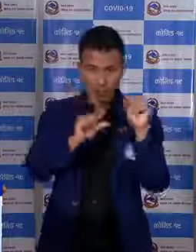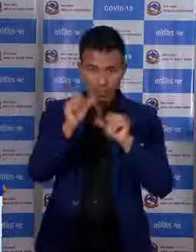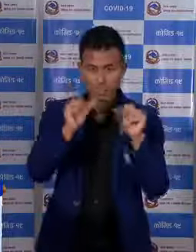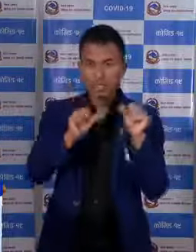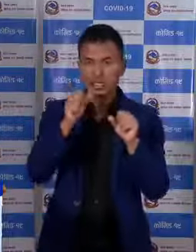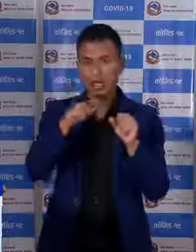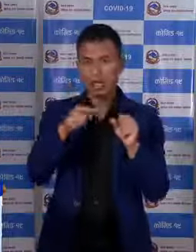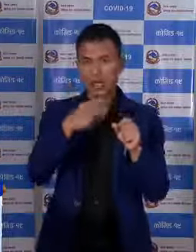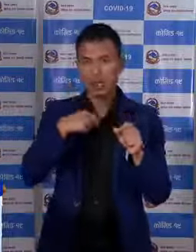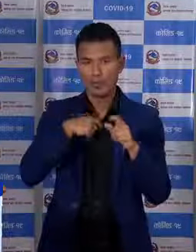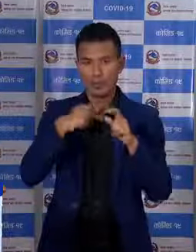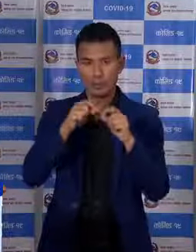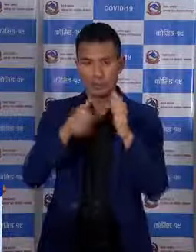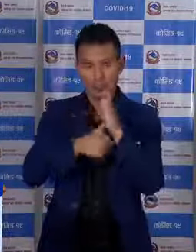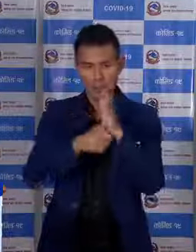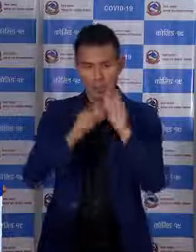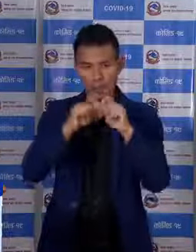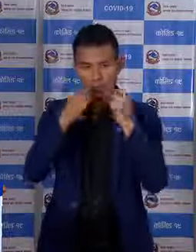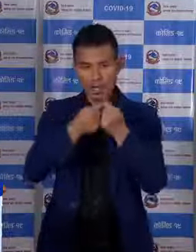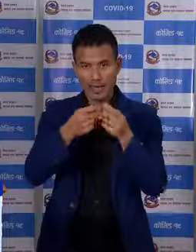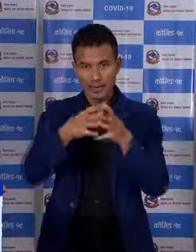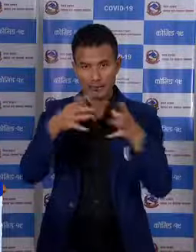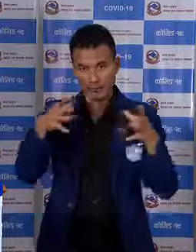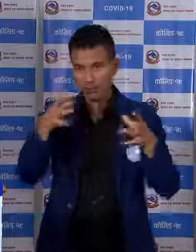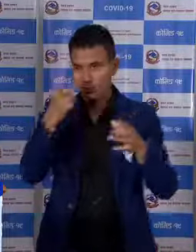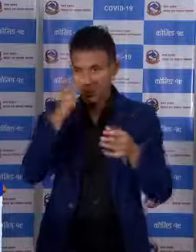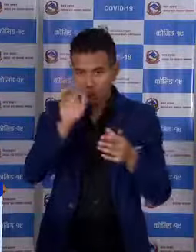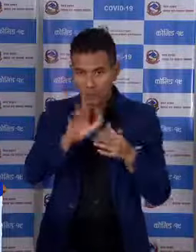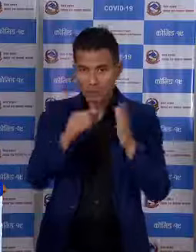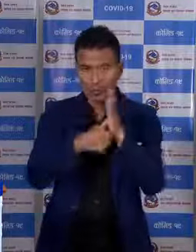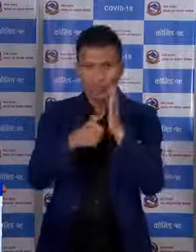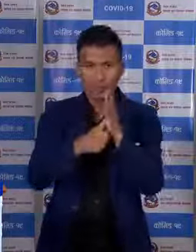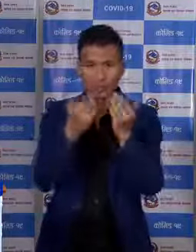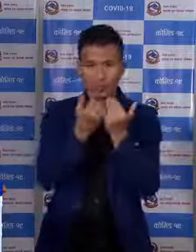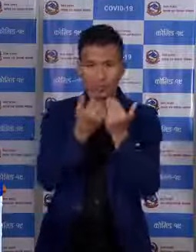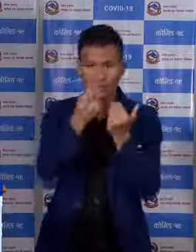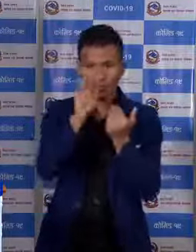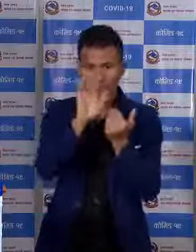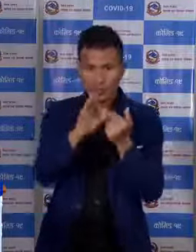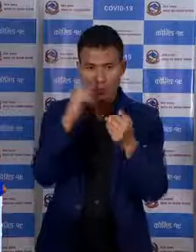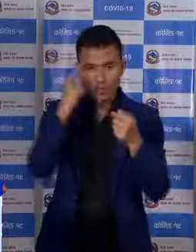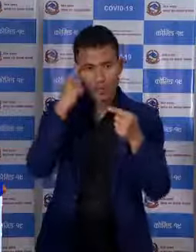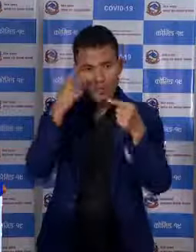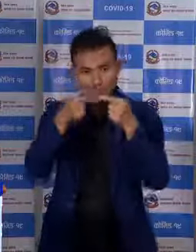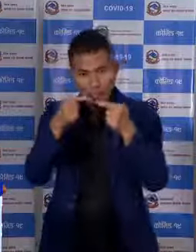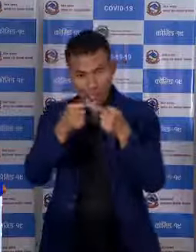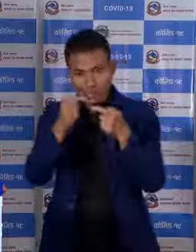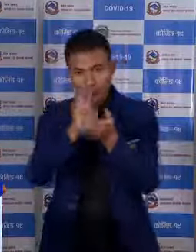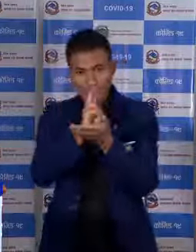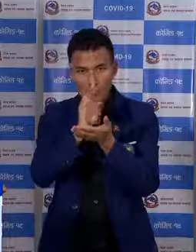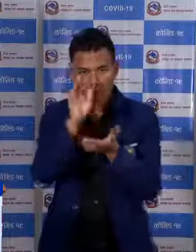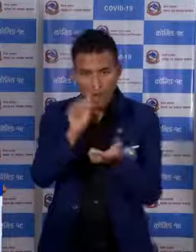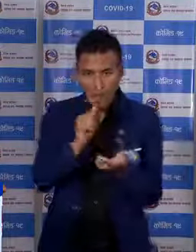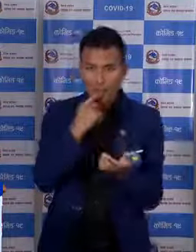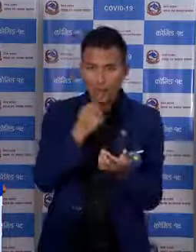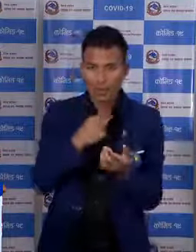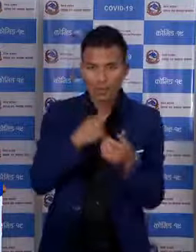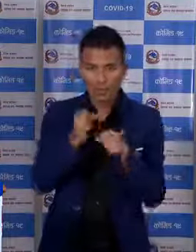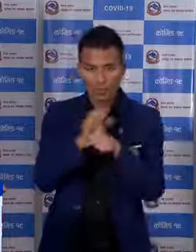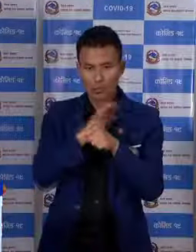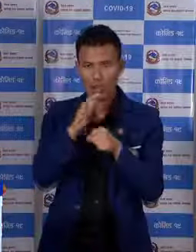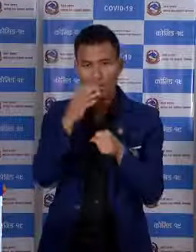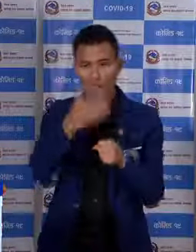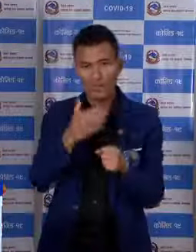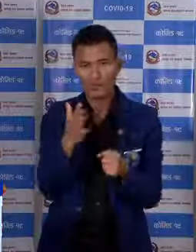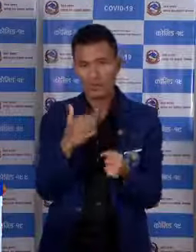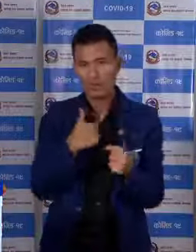अईले आमरो दायरा परिक्षेन को बड़े संगाई परिक्षेन हरू गराय राखनू भयको छा नेगेटिब परिक्षेन आउना वित्तिकाई अब मलाई कहीले पनी कोरोना लाग